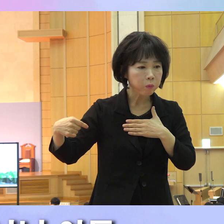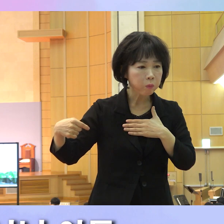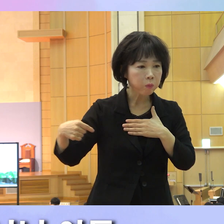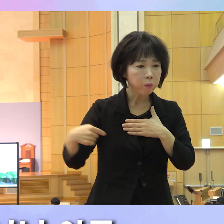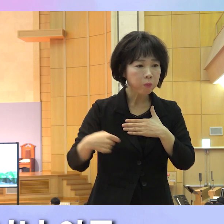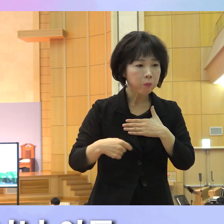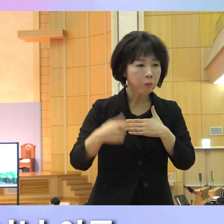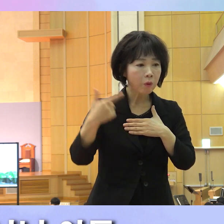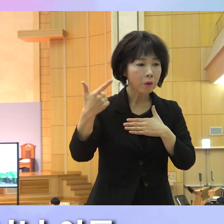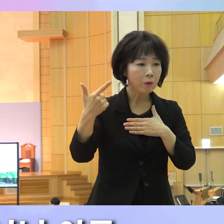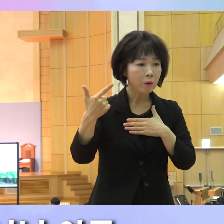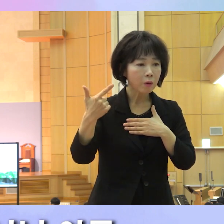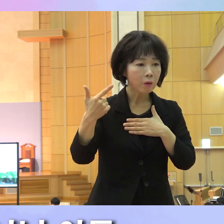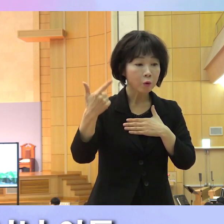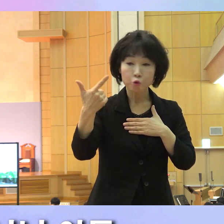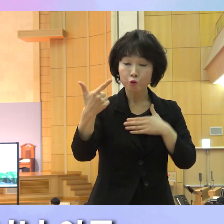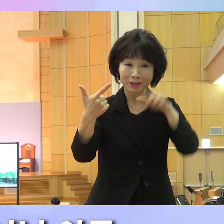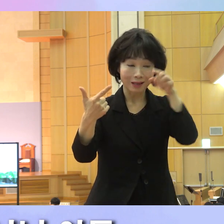60이 아니라